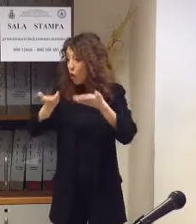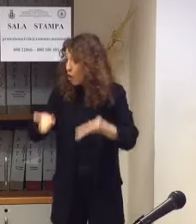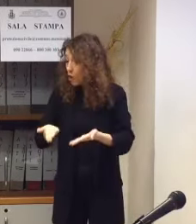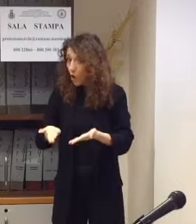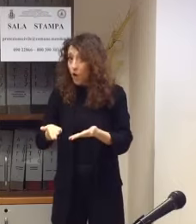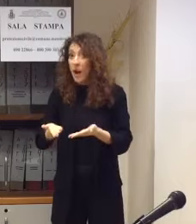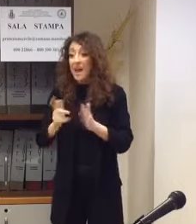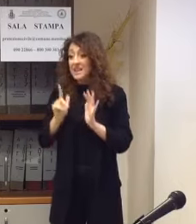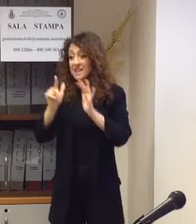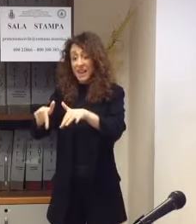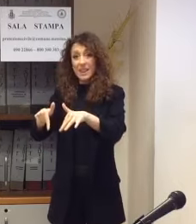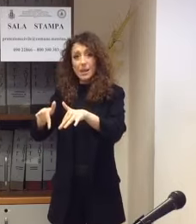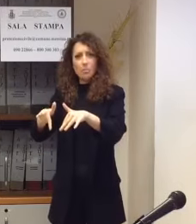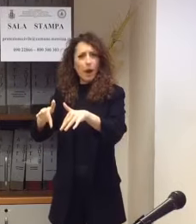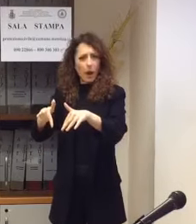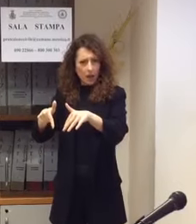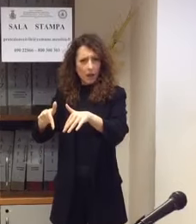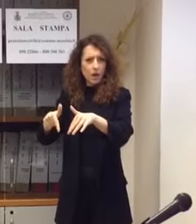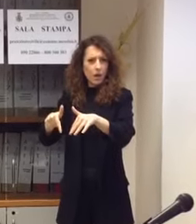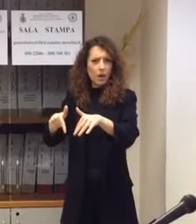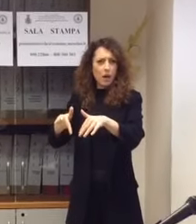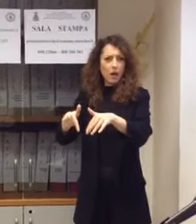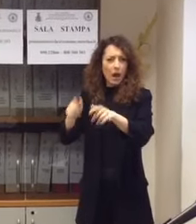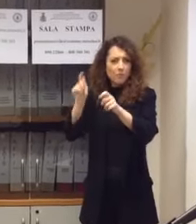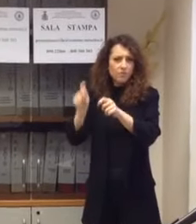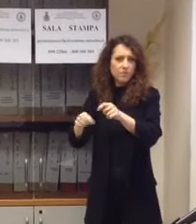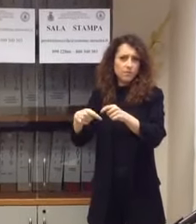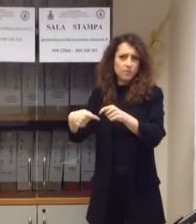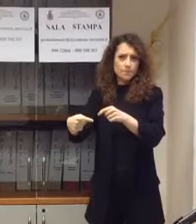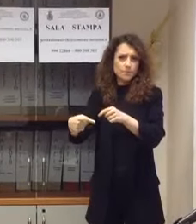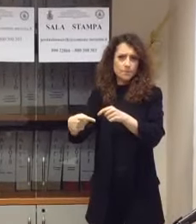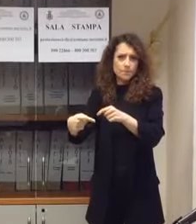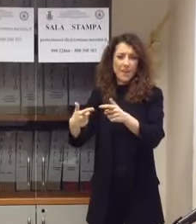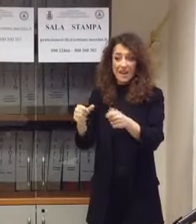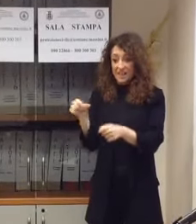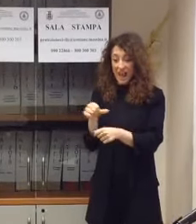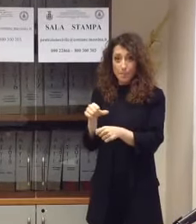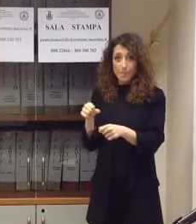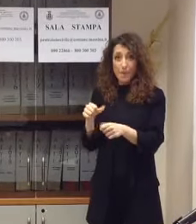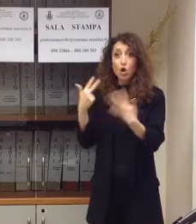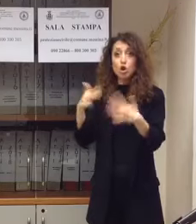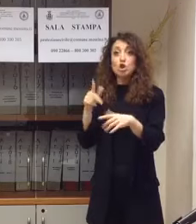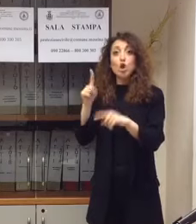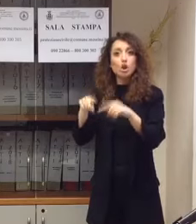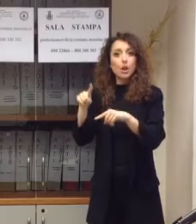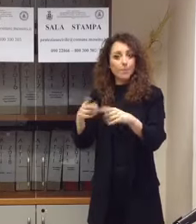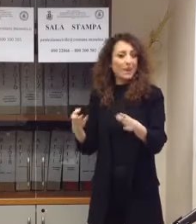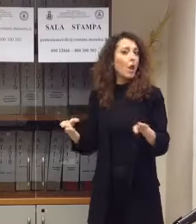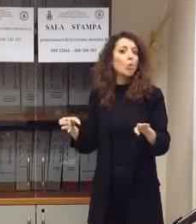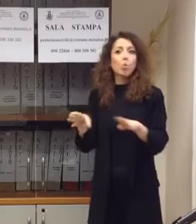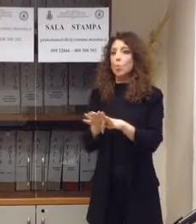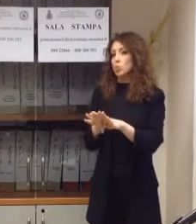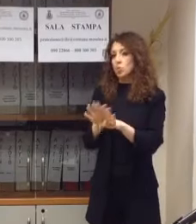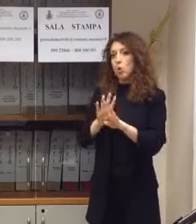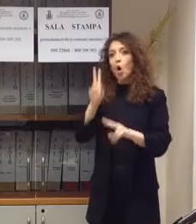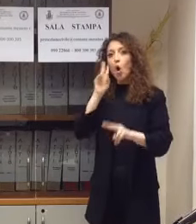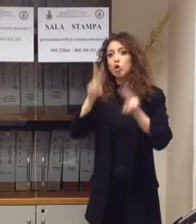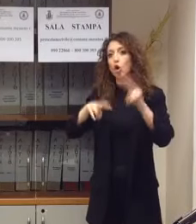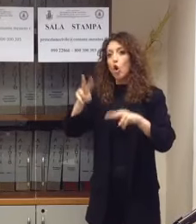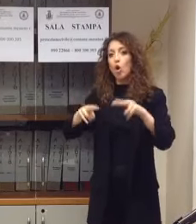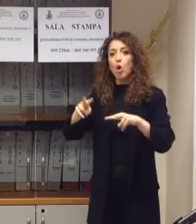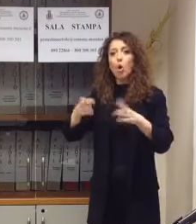prossima settimana comunque si sblocca, perché chiuderemo a sabato, abbiamo detto 18 aprile, giusto? Sì, sabato si chiude con